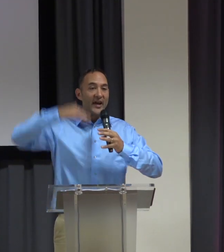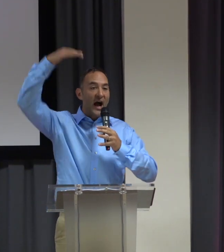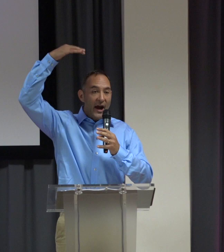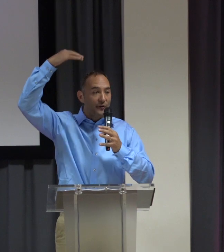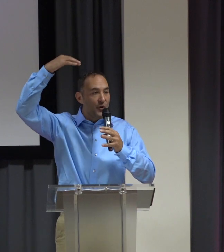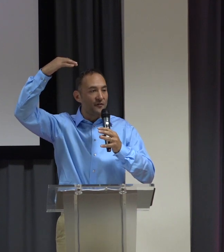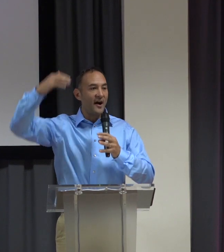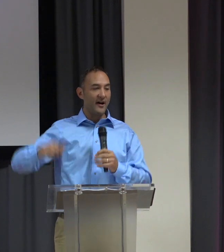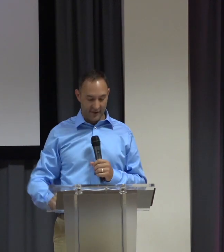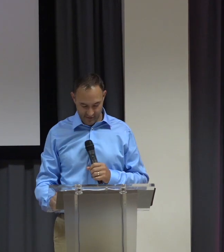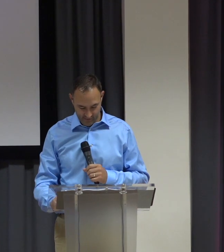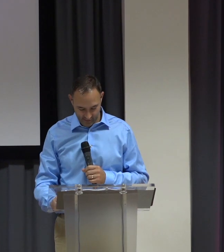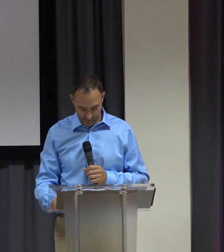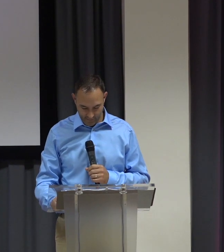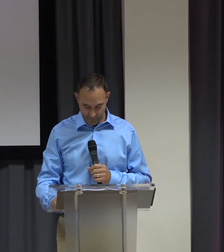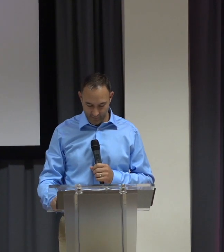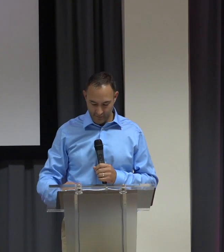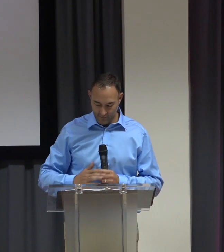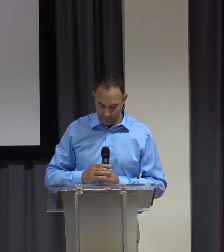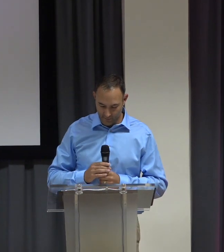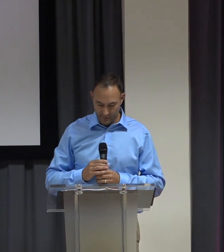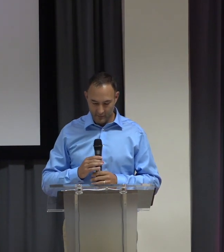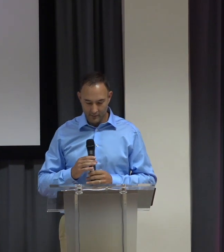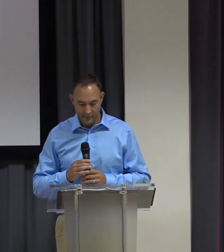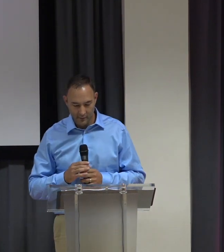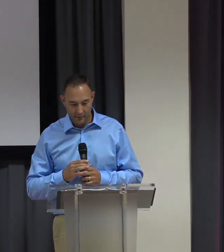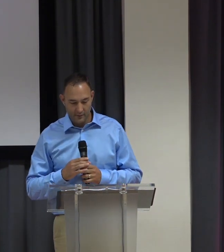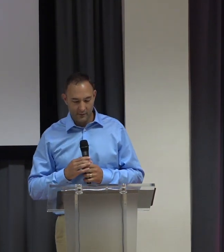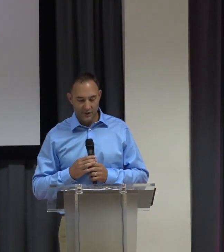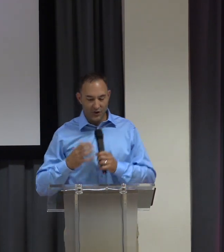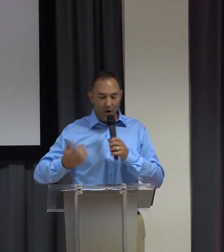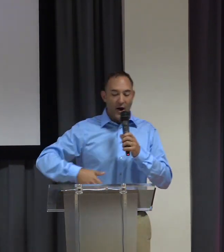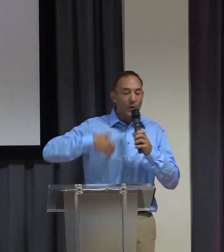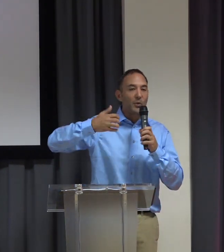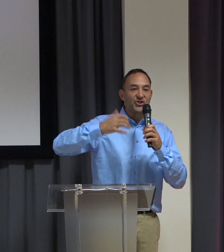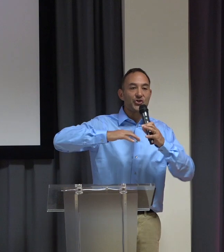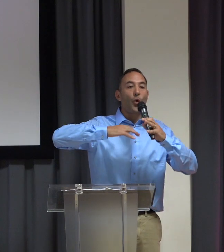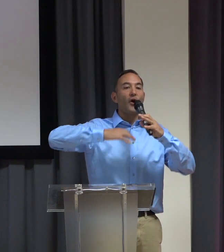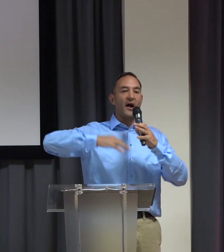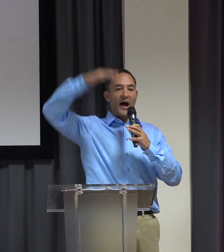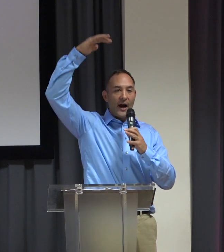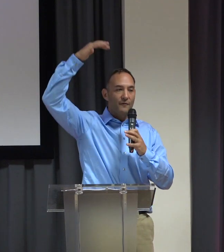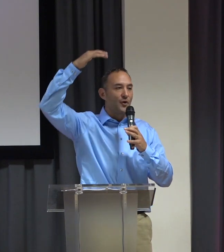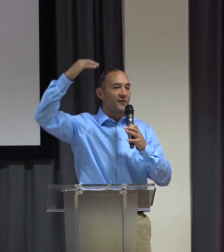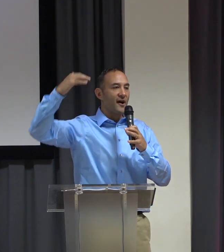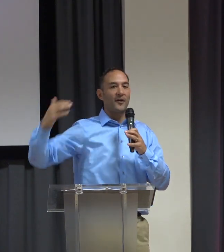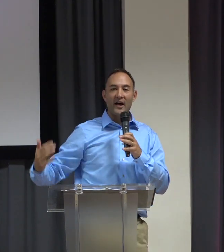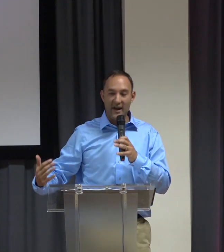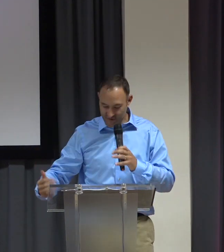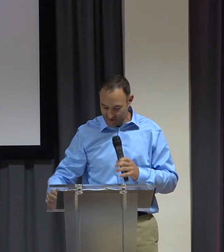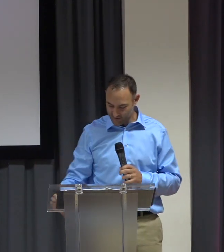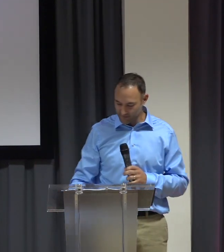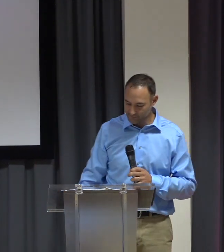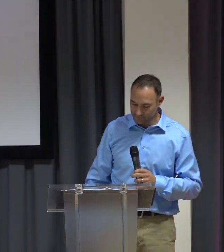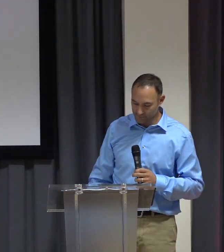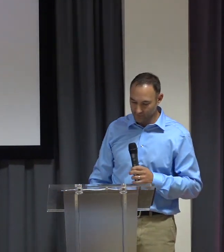with a higher view of God. doit vivre avec une vision plus haute de Dieu. So how do we restore a higher view of God in our lives?